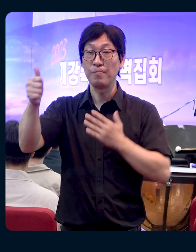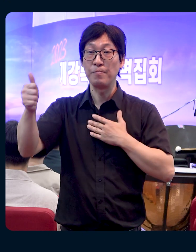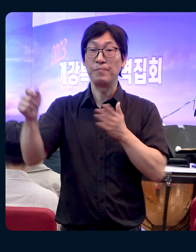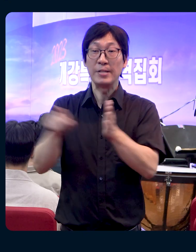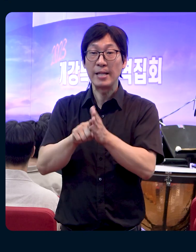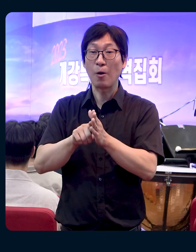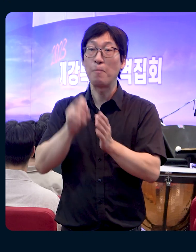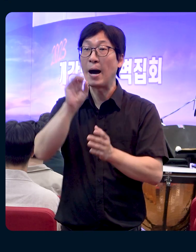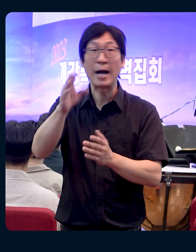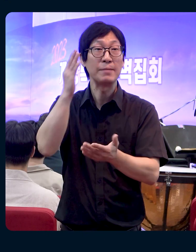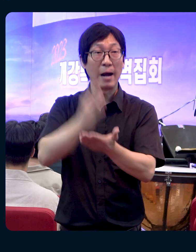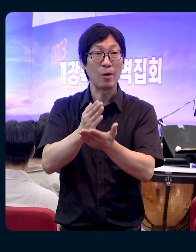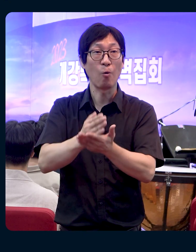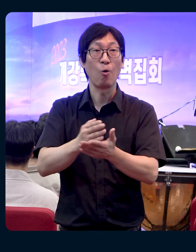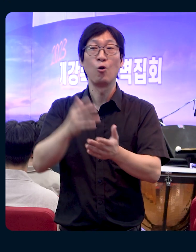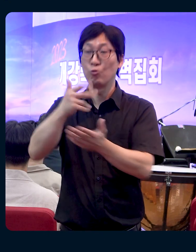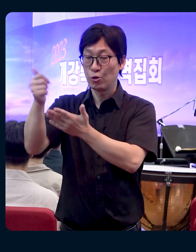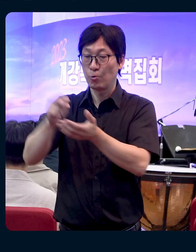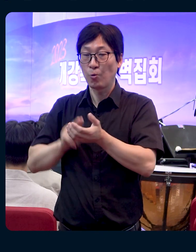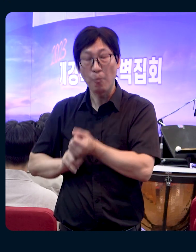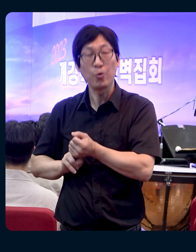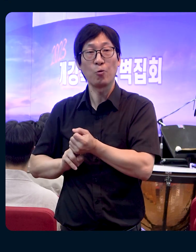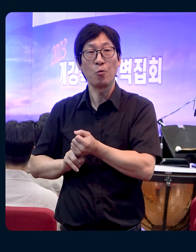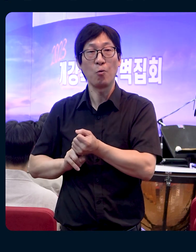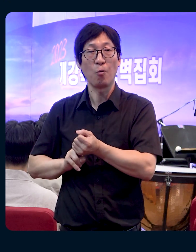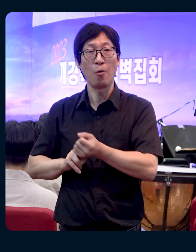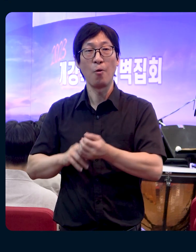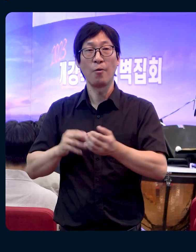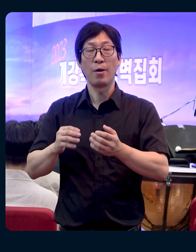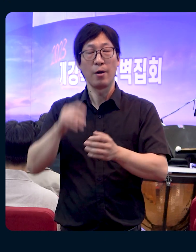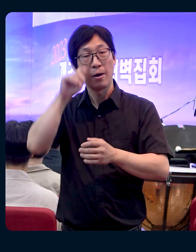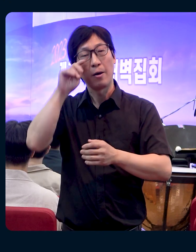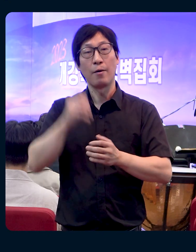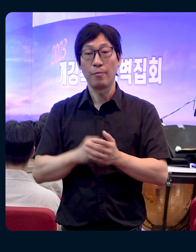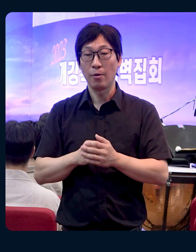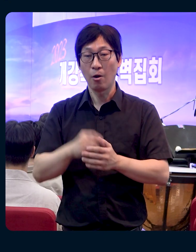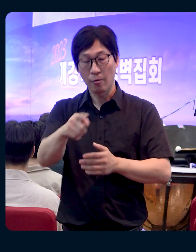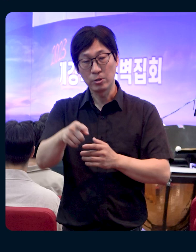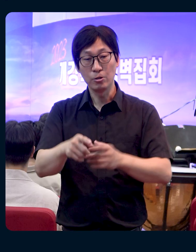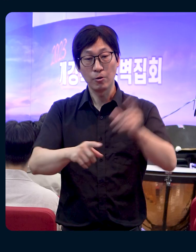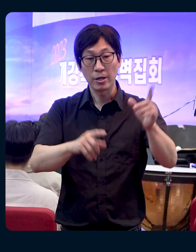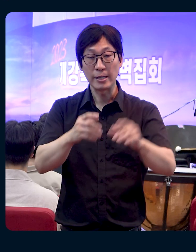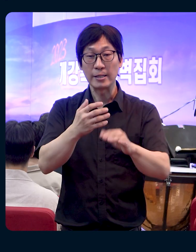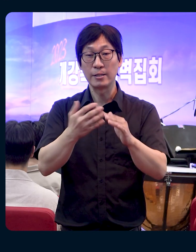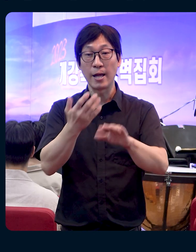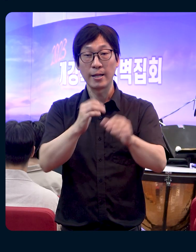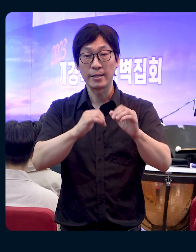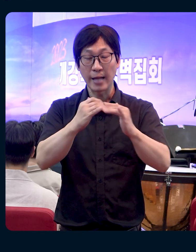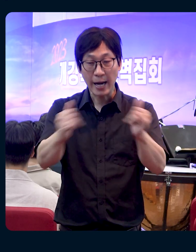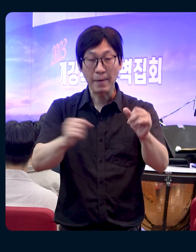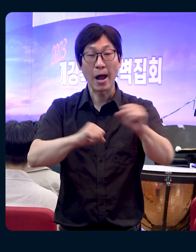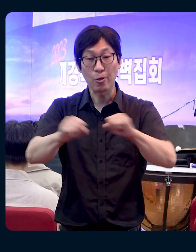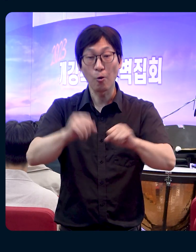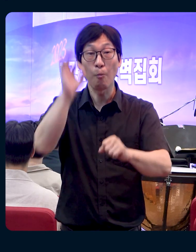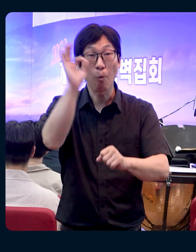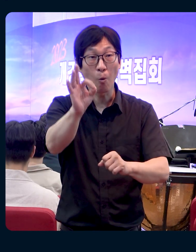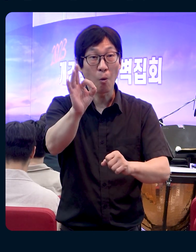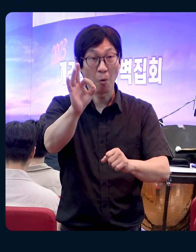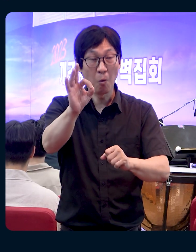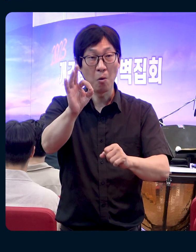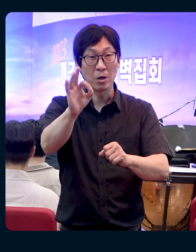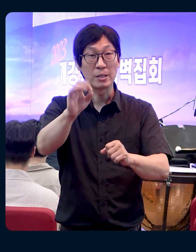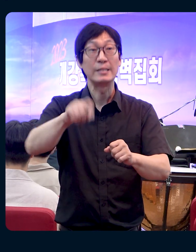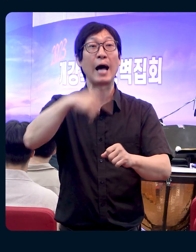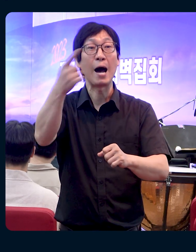다른 것 때문에 충분히 너무 감동하고 나서 알고 봤더니 믿는 사람에서 어쩐지 이렇게 돼야 되는 거 아니겠어요?